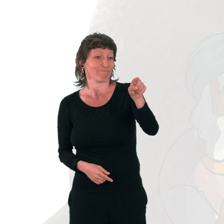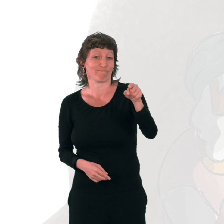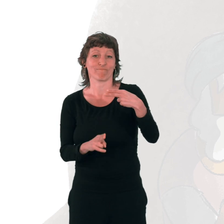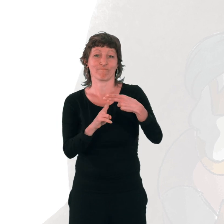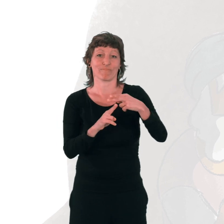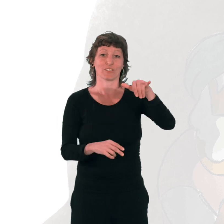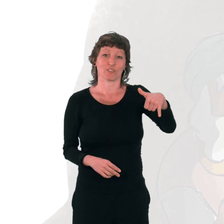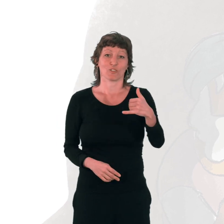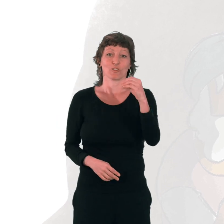Joseph,